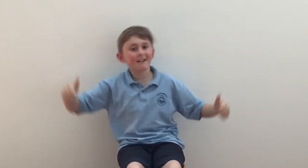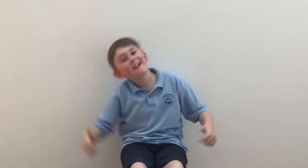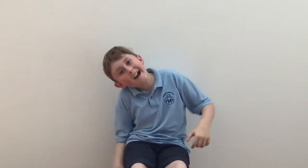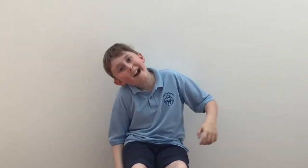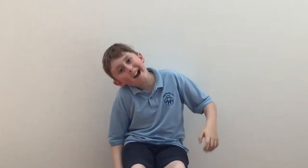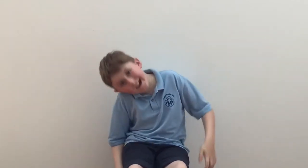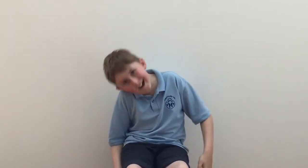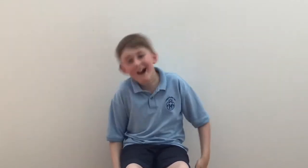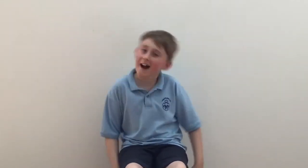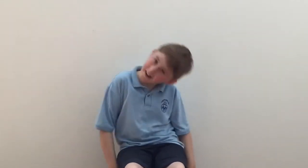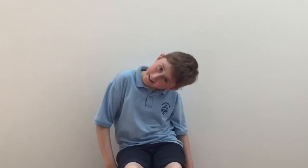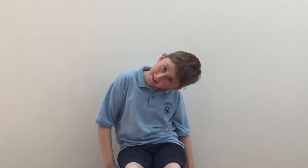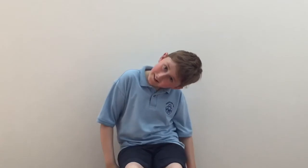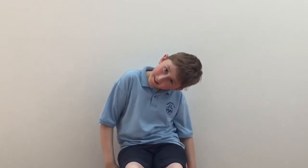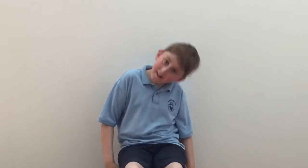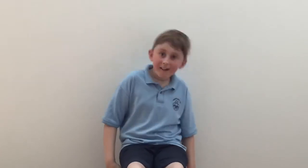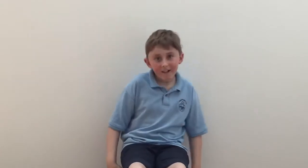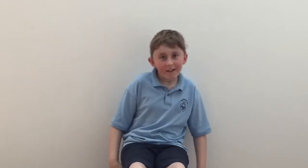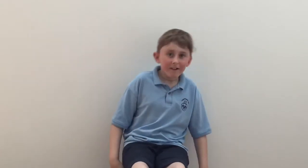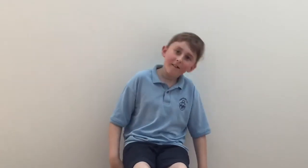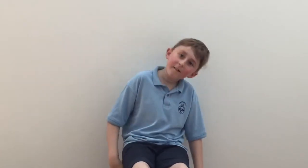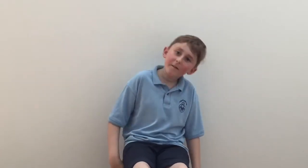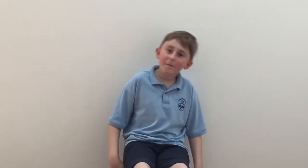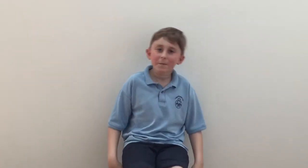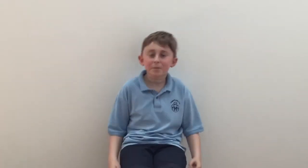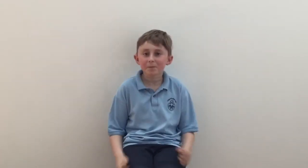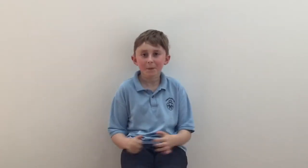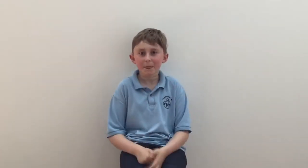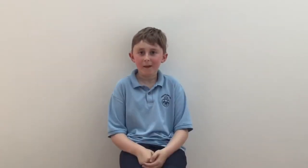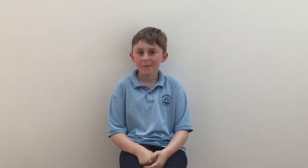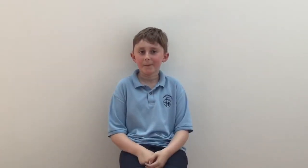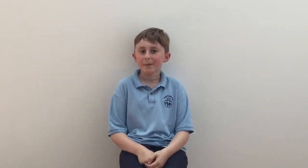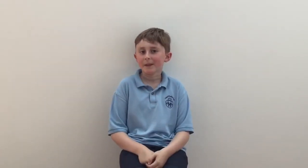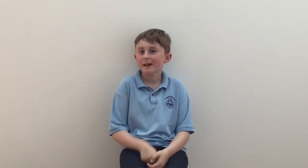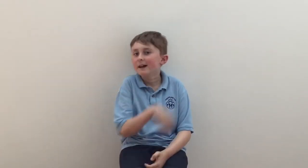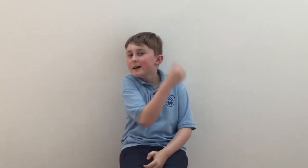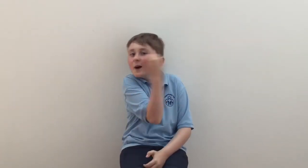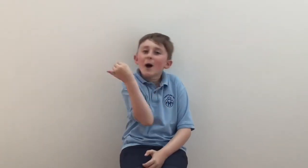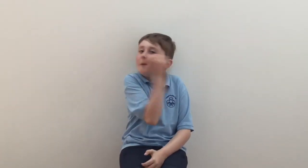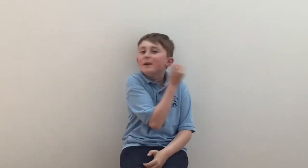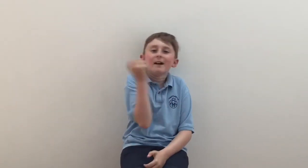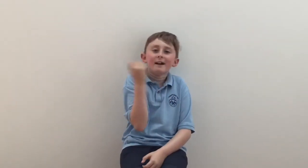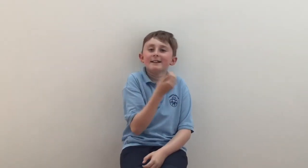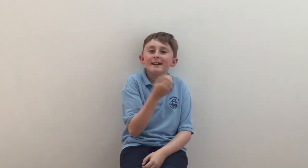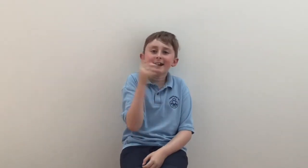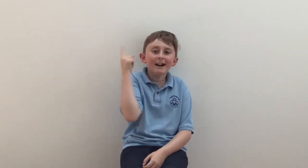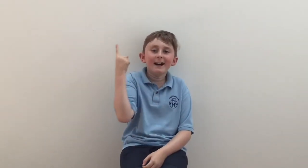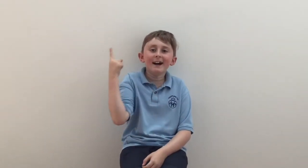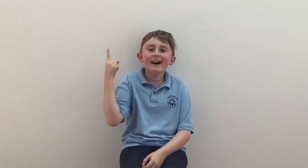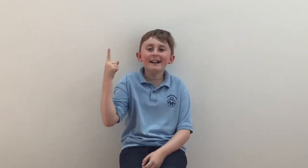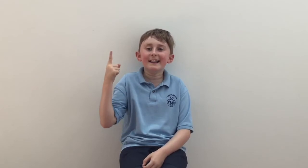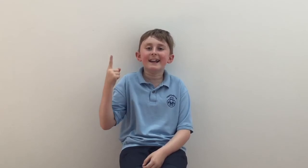'r blodd yn cael